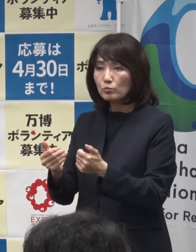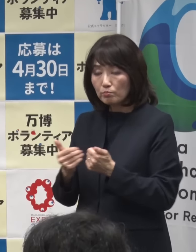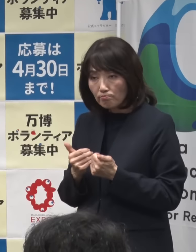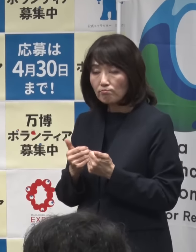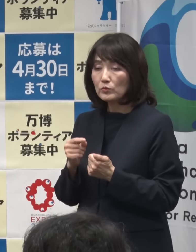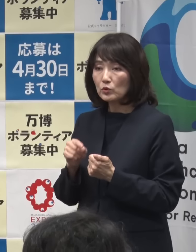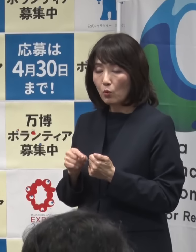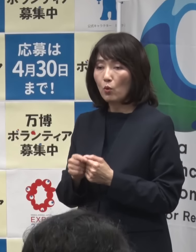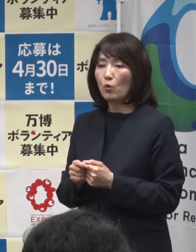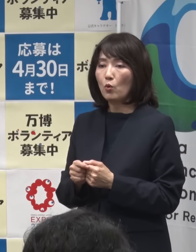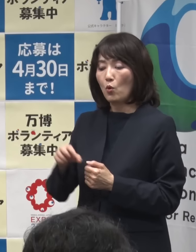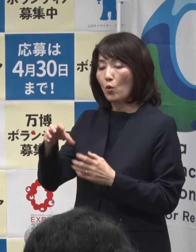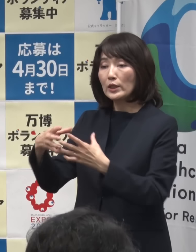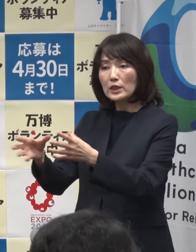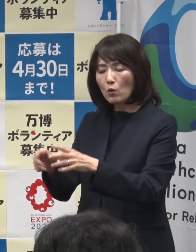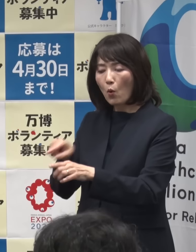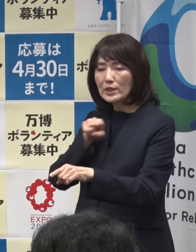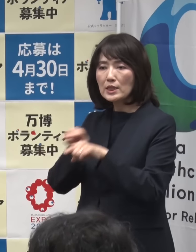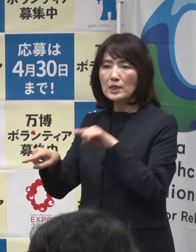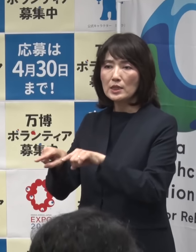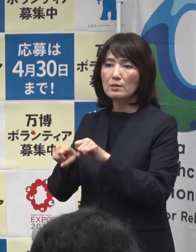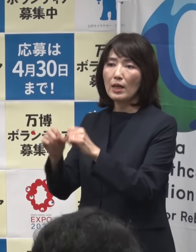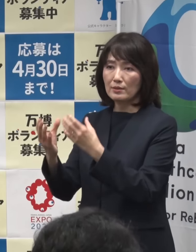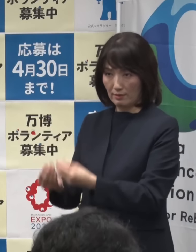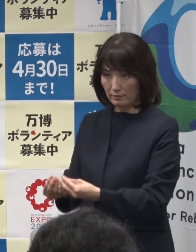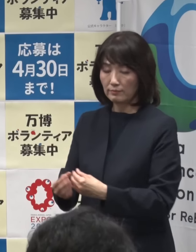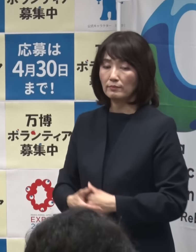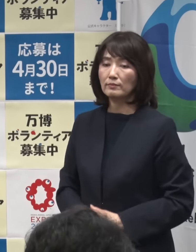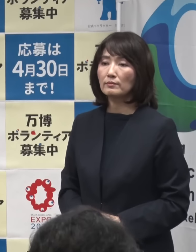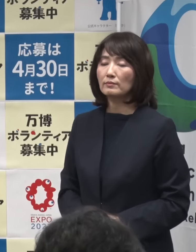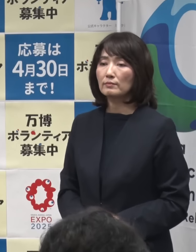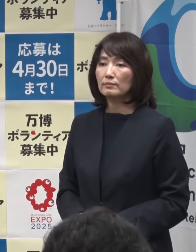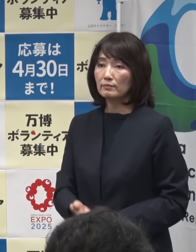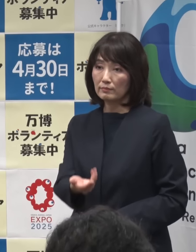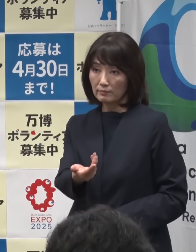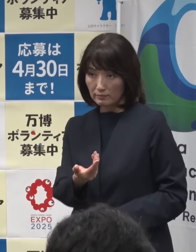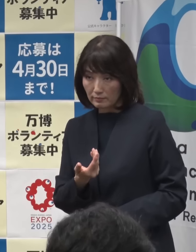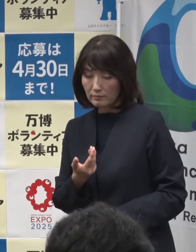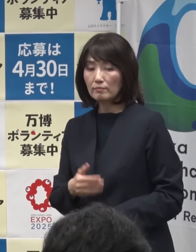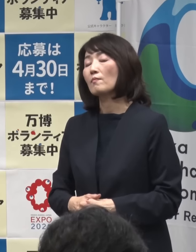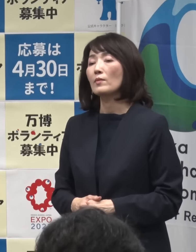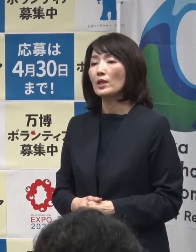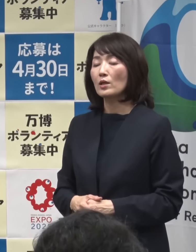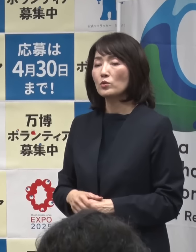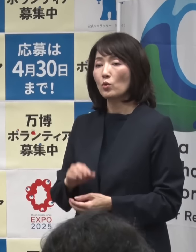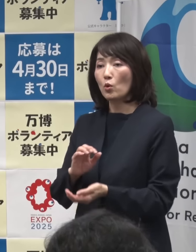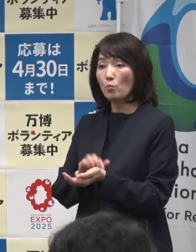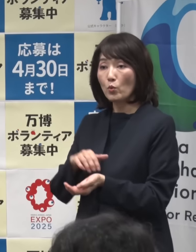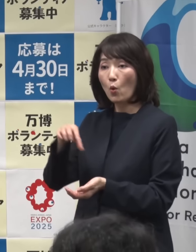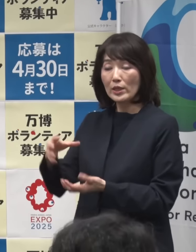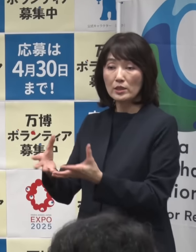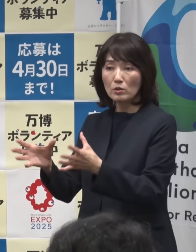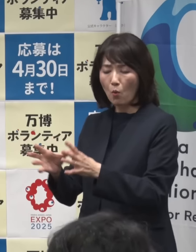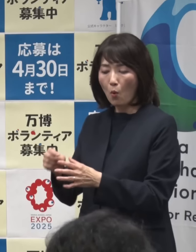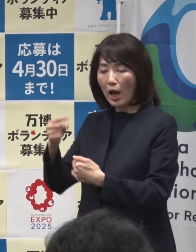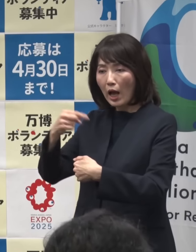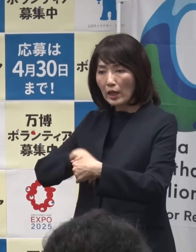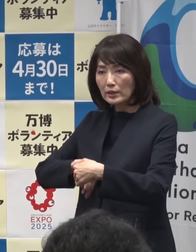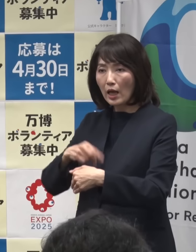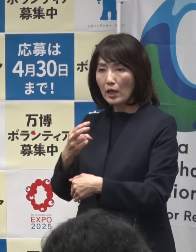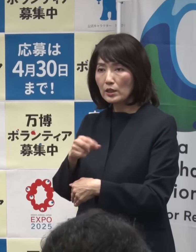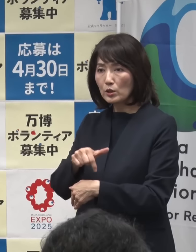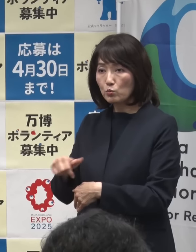を機構に指示を出しました。 このもともと機構の方で内部調査も行ってた